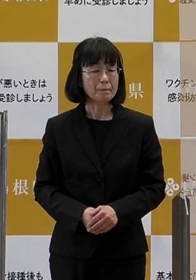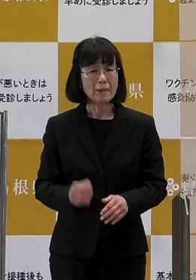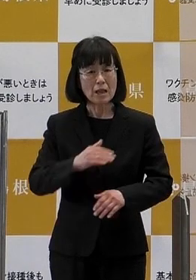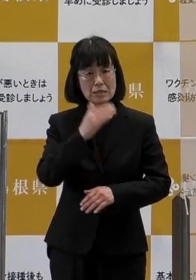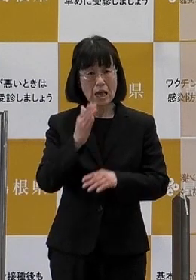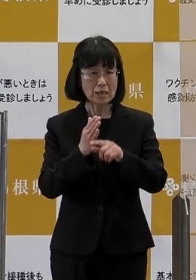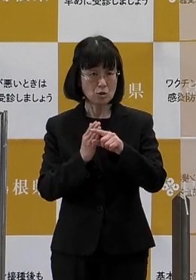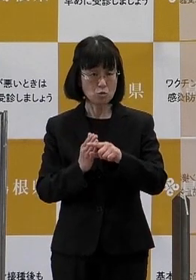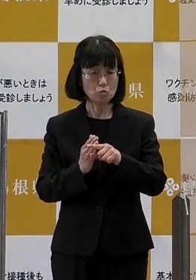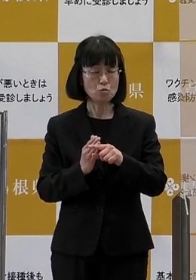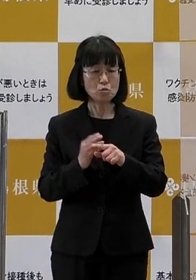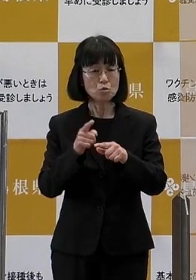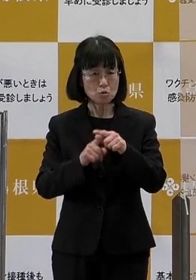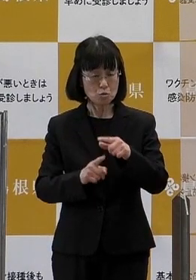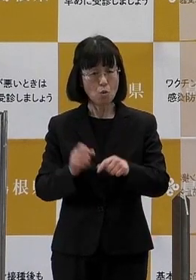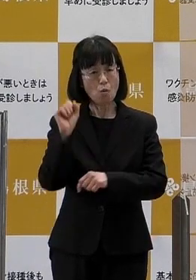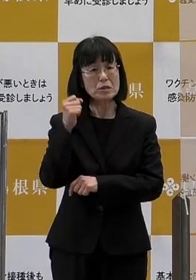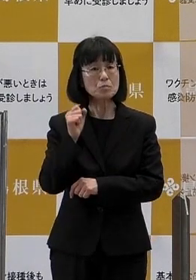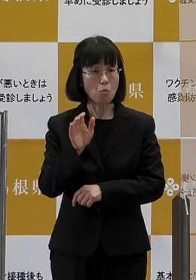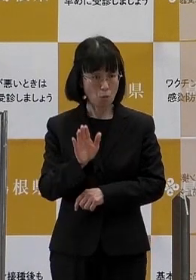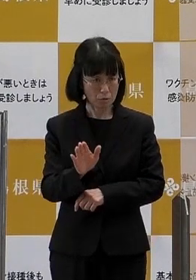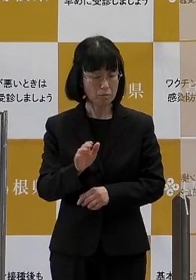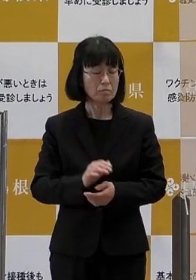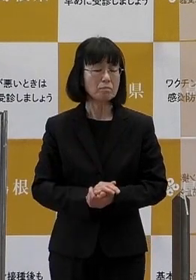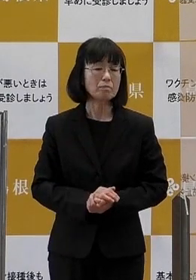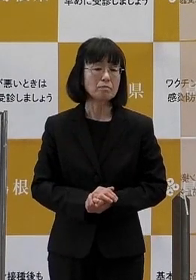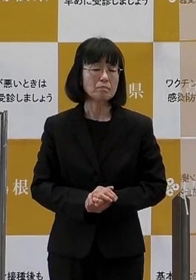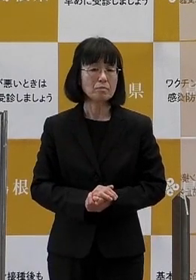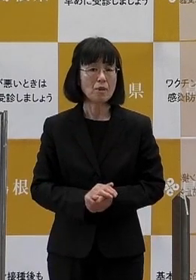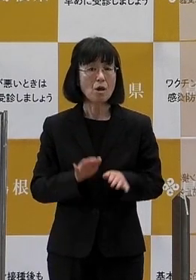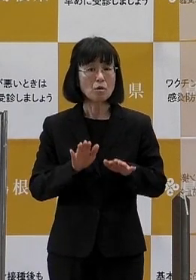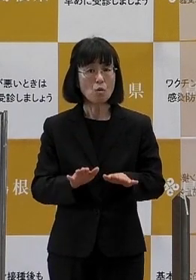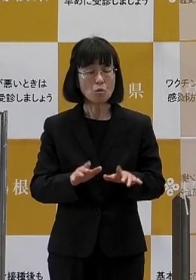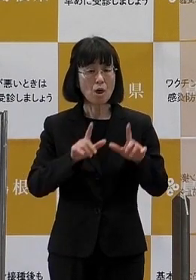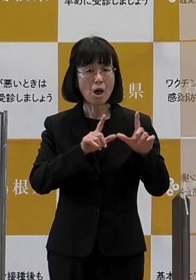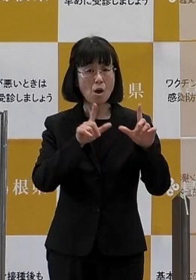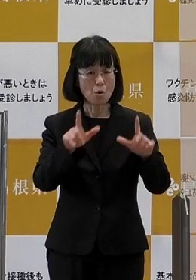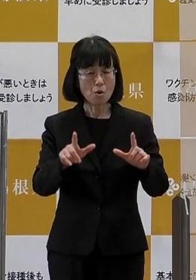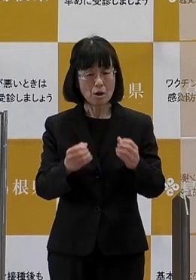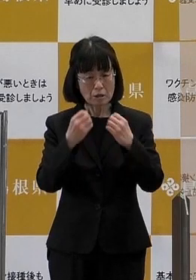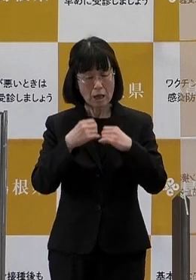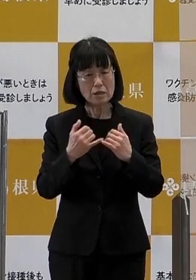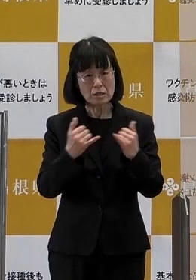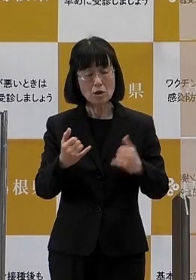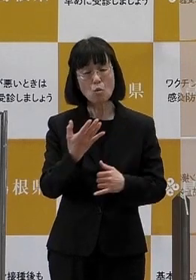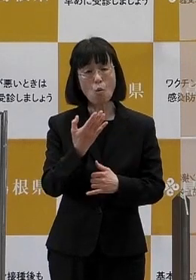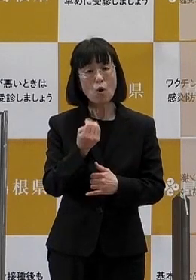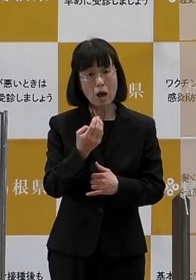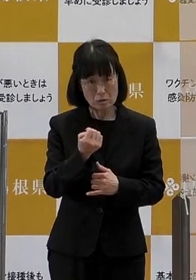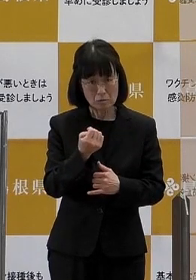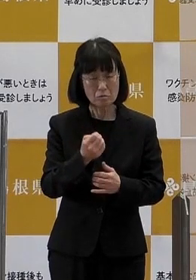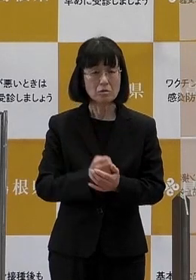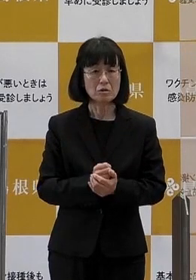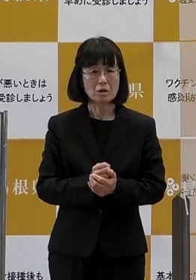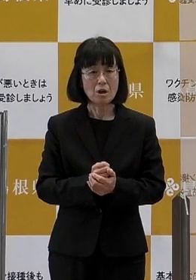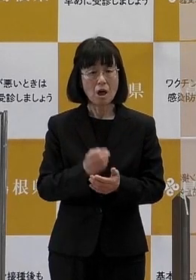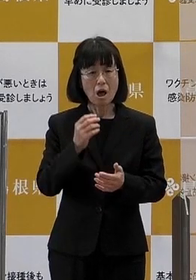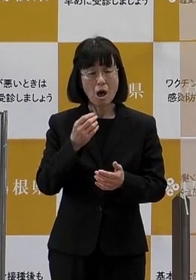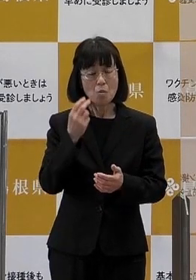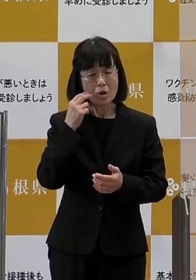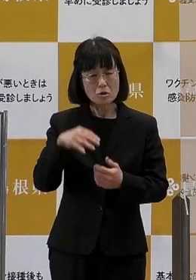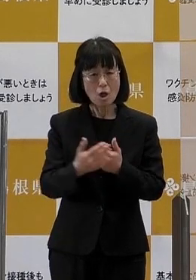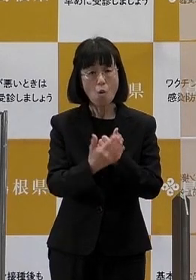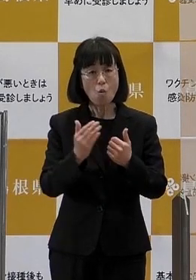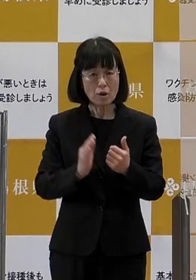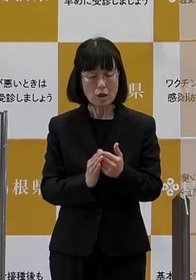参院長新報社です。よろしくお願いします。 はい、 本日発表分の感染者数の実数なんですけれども、松江保健所管内過